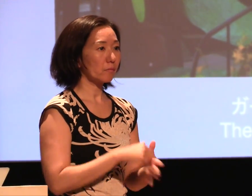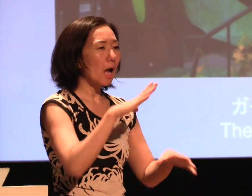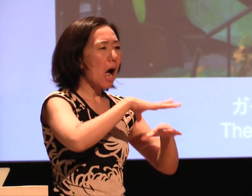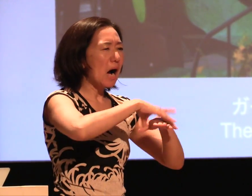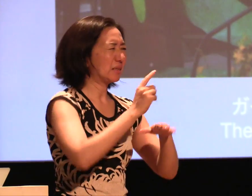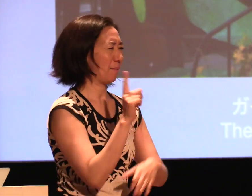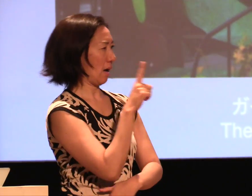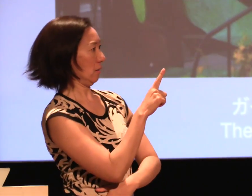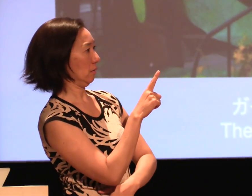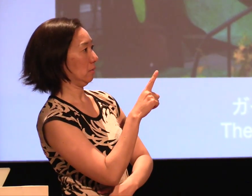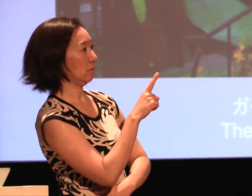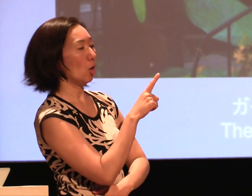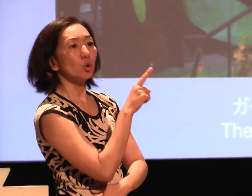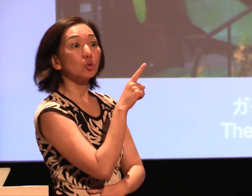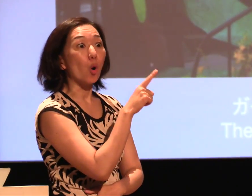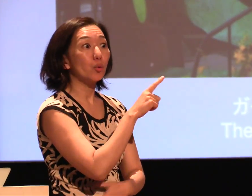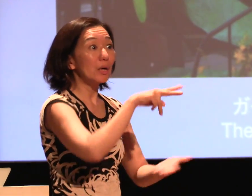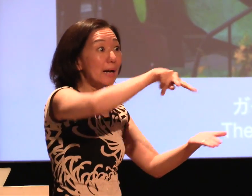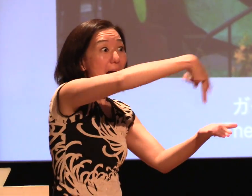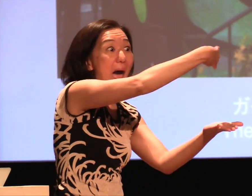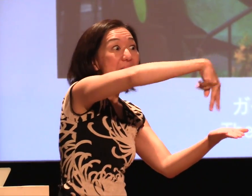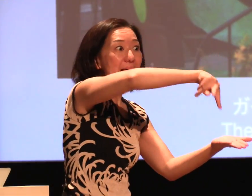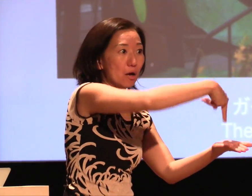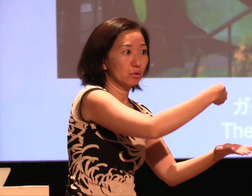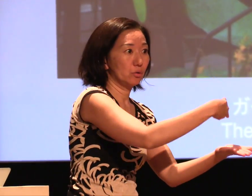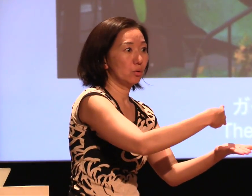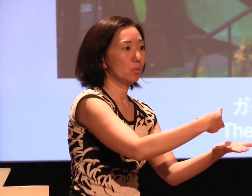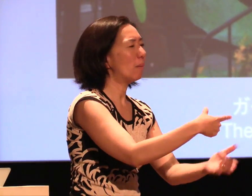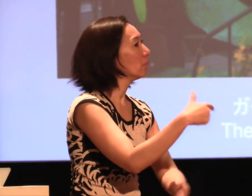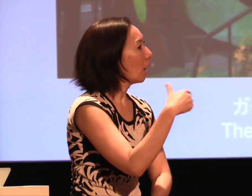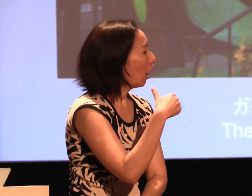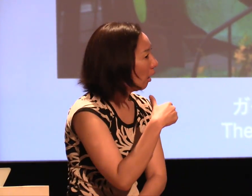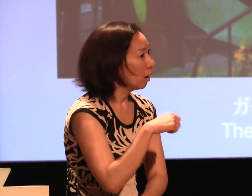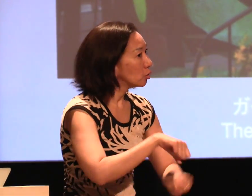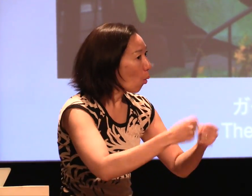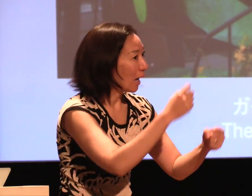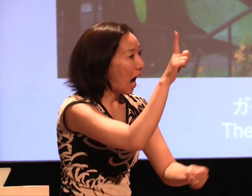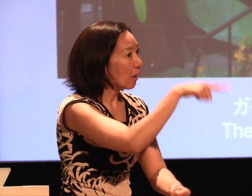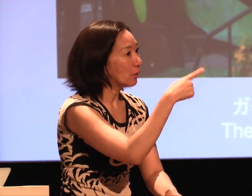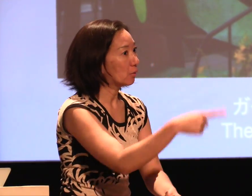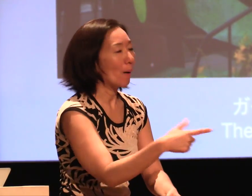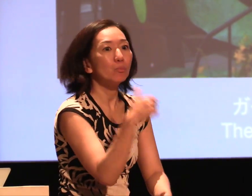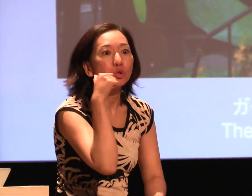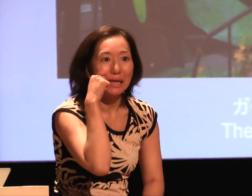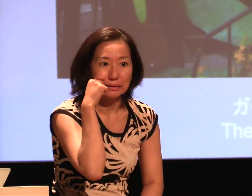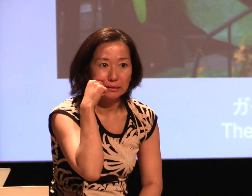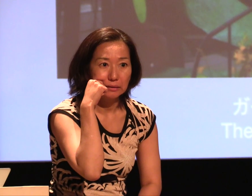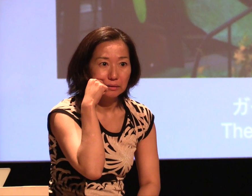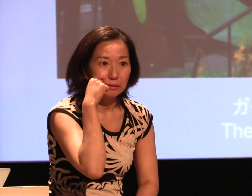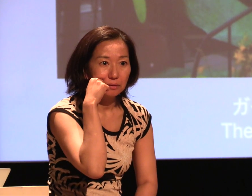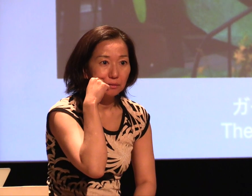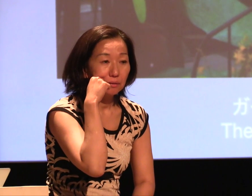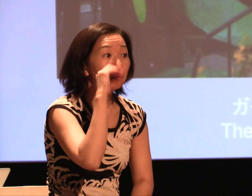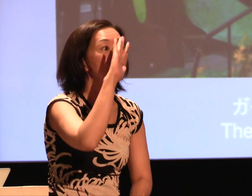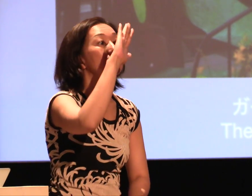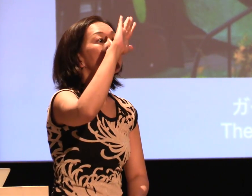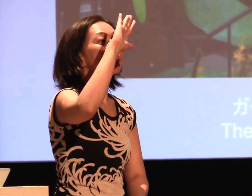。はじめはそのエアリアルを見て、障害がある人は無理なのではない